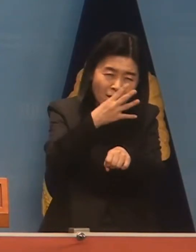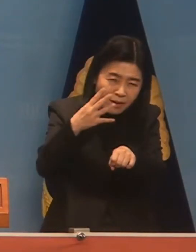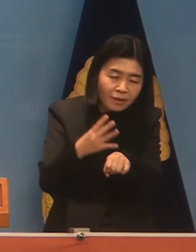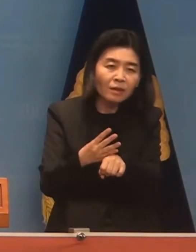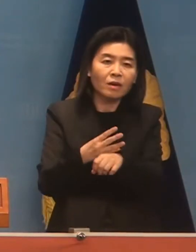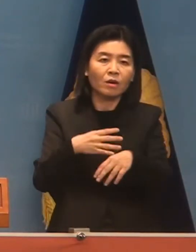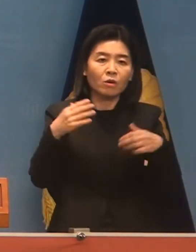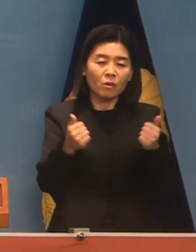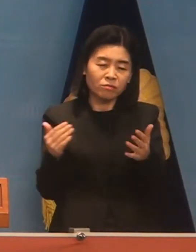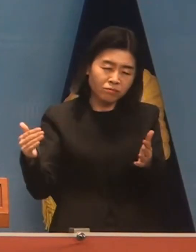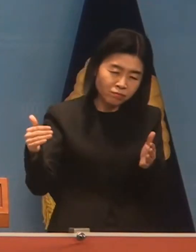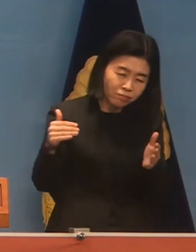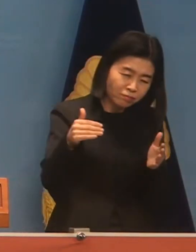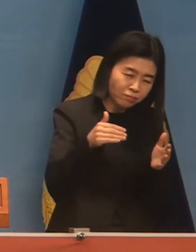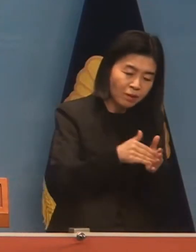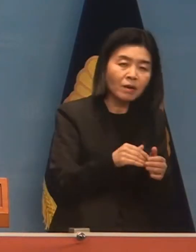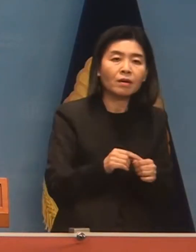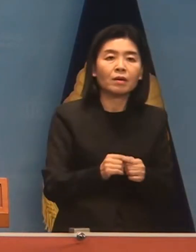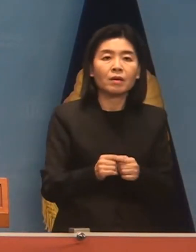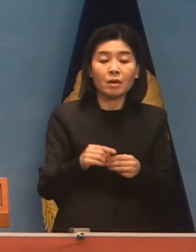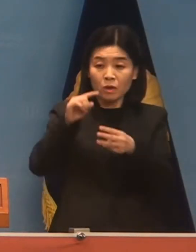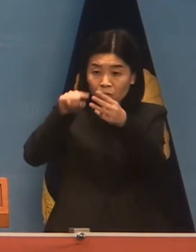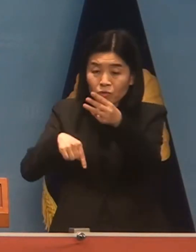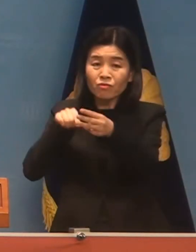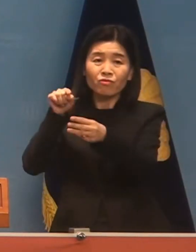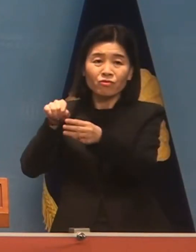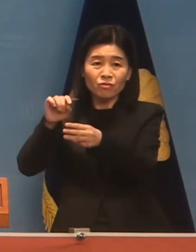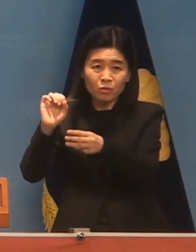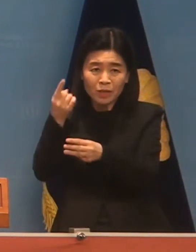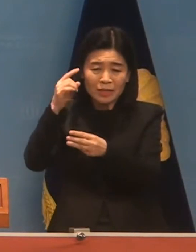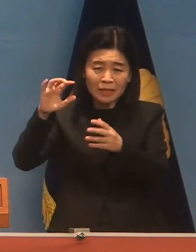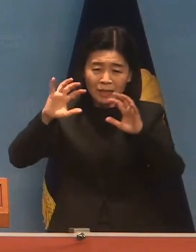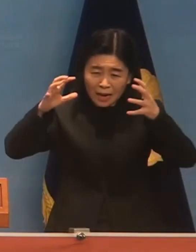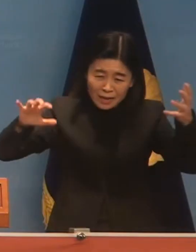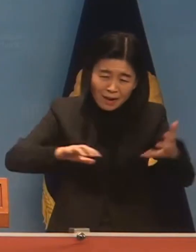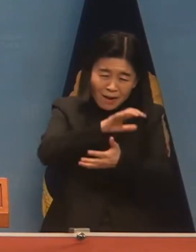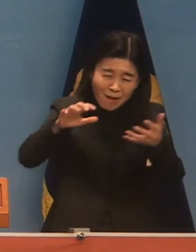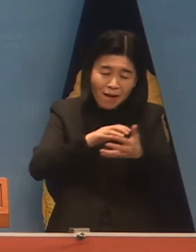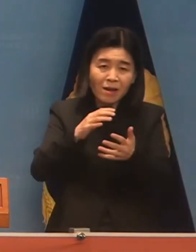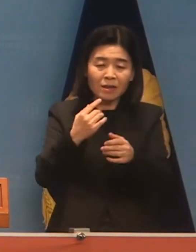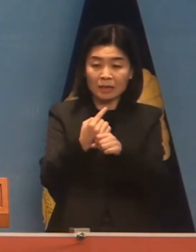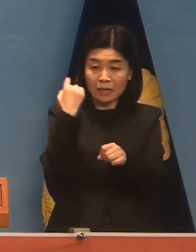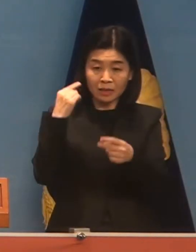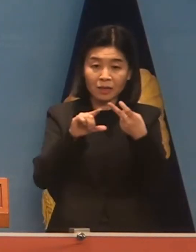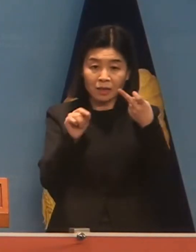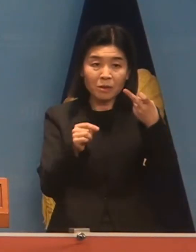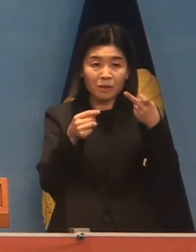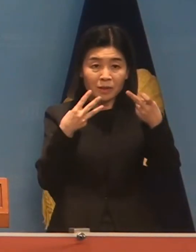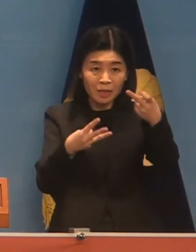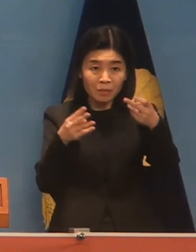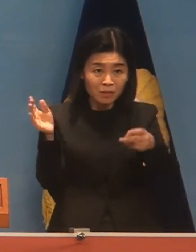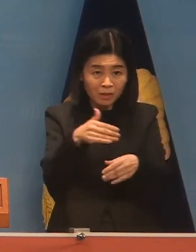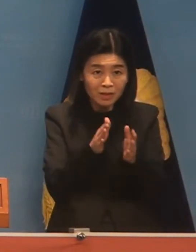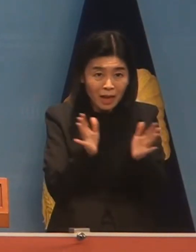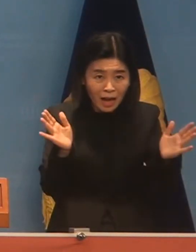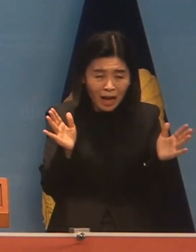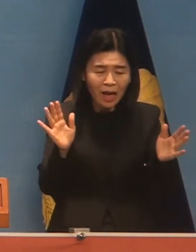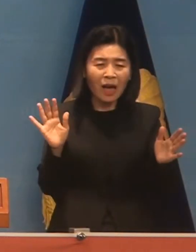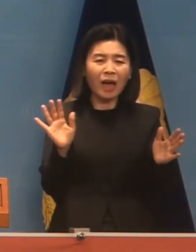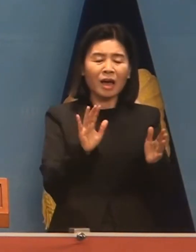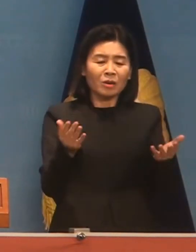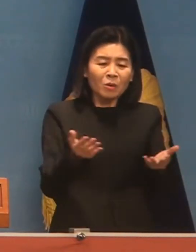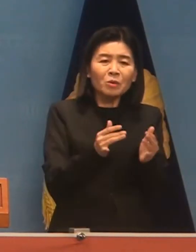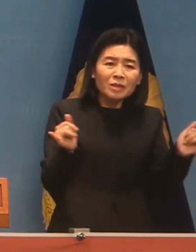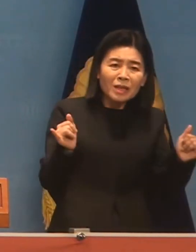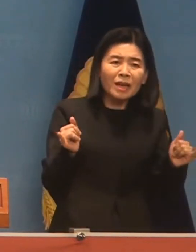윤석열의 내란은 작년 12월 3일 날 시작된 것으로 알고 있지만 우리 노동자들에게는 윤석열